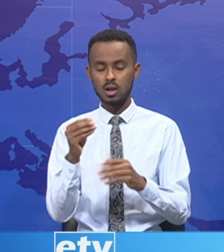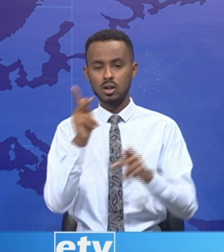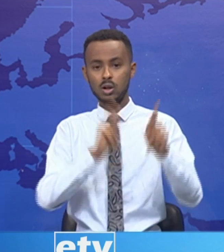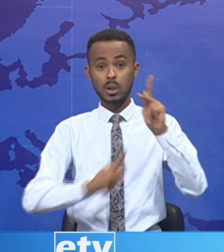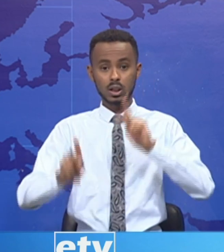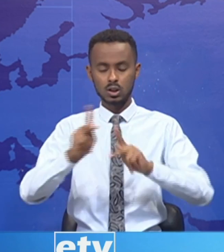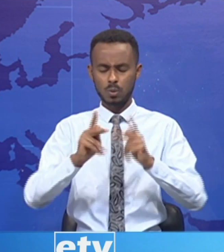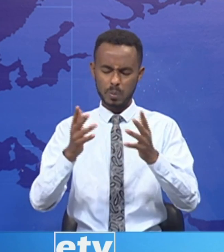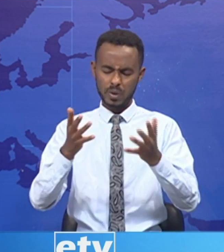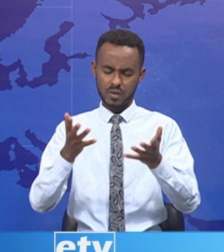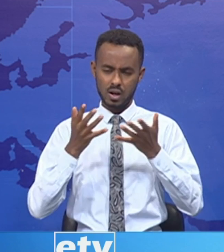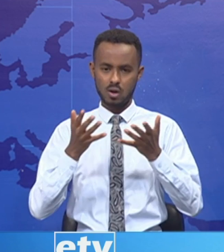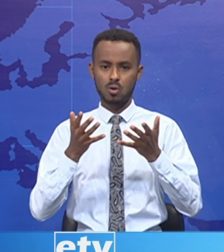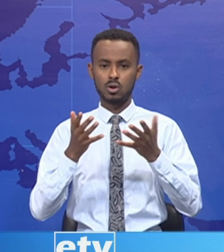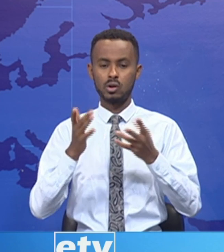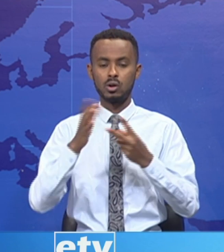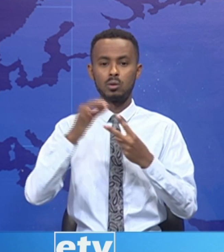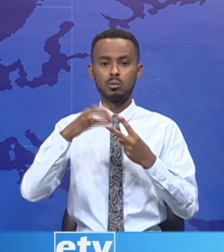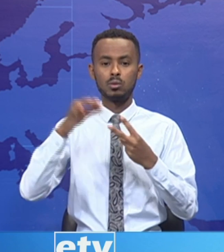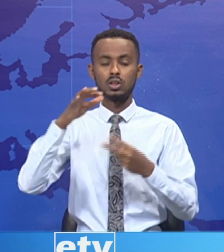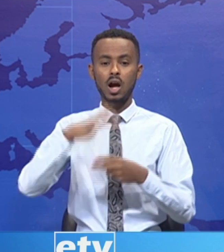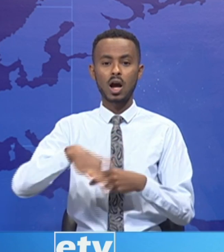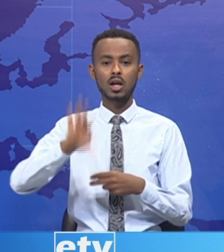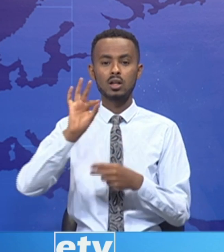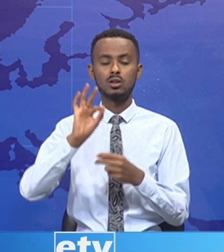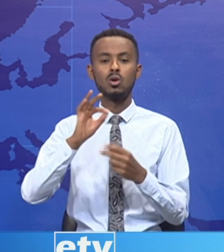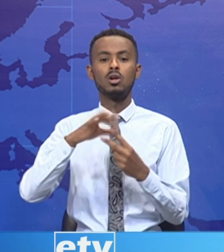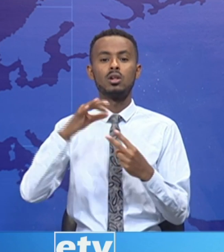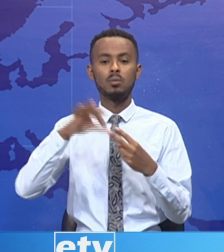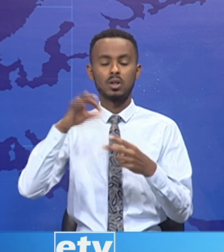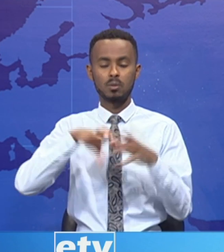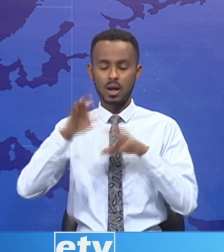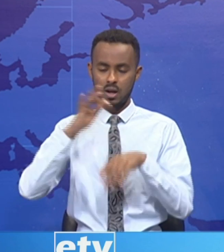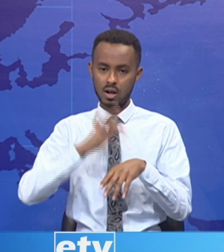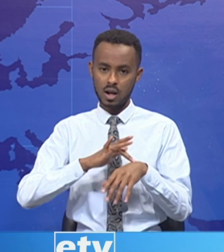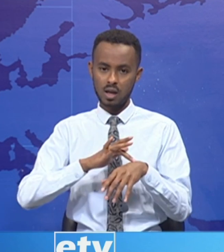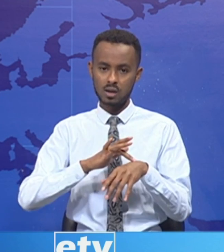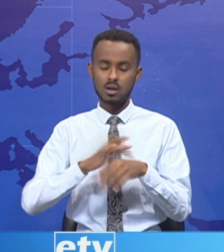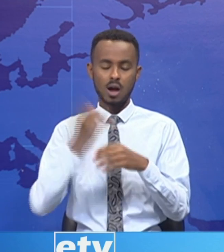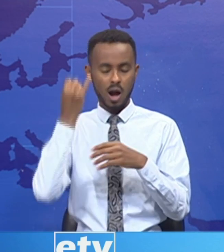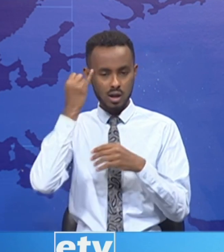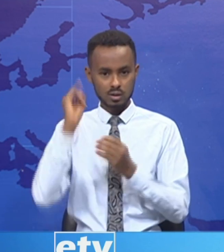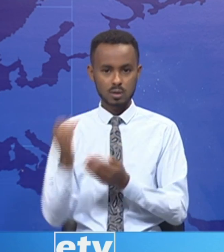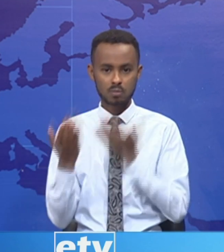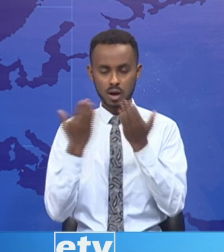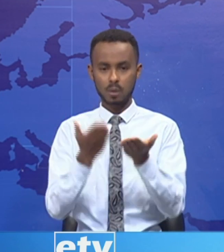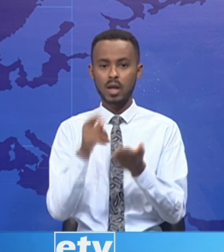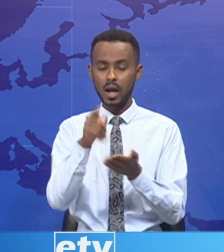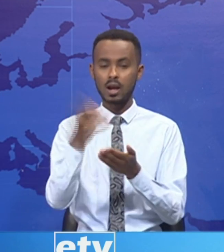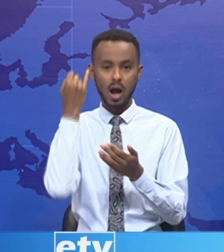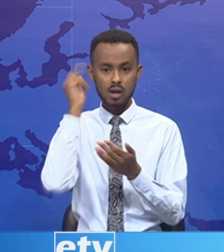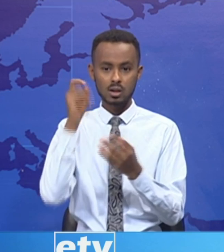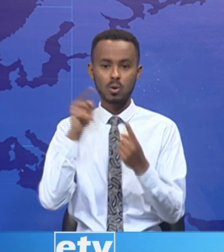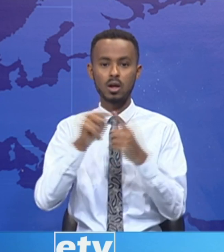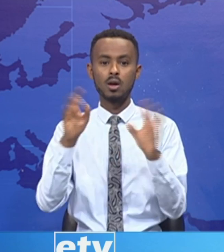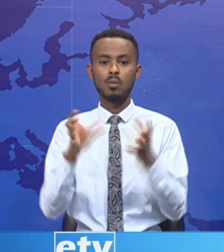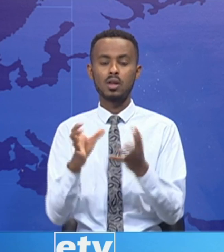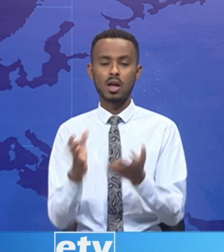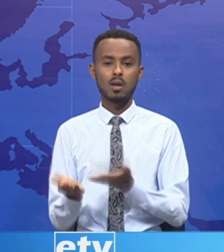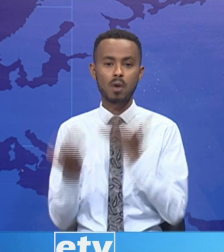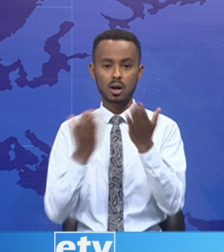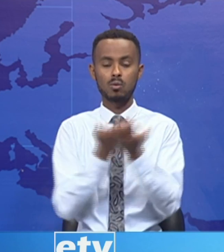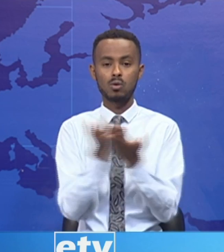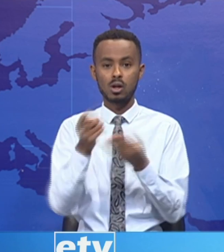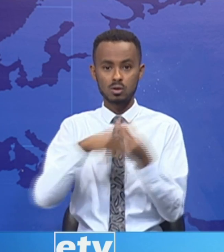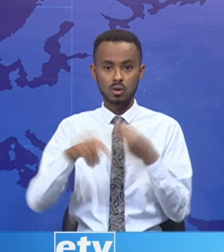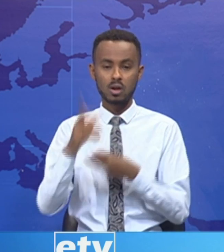ህብረተሰቡ የሚፈልገውን ምርጫ አግኝቶ እንዲመርጥ ማድረግ ላይ ሀሳብ የማቅረብና ያንን ሀሳብ ወደ ሚዲያ የማቅረብ ጉዳይ